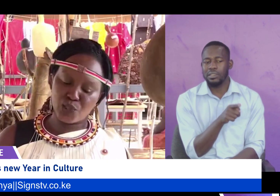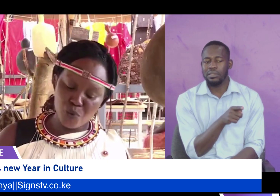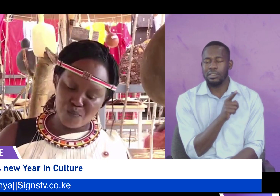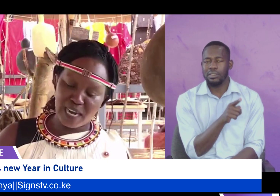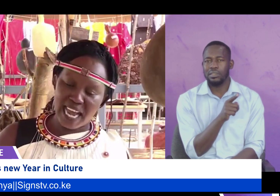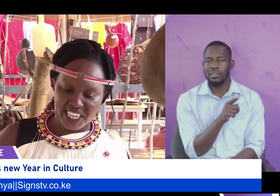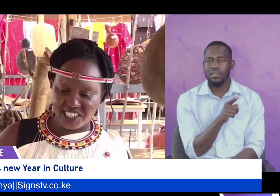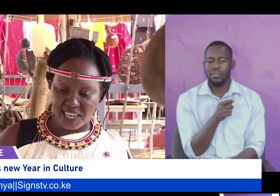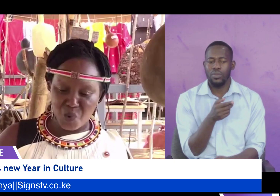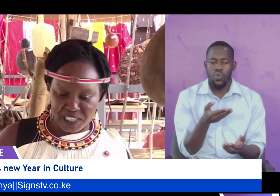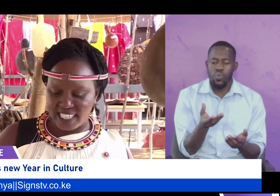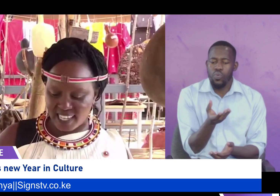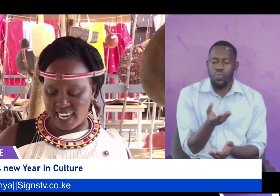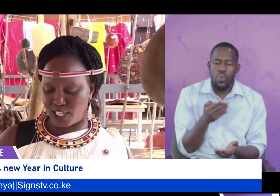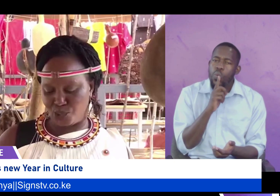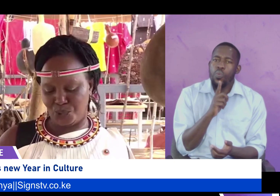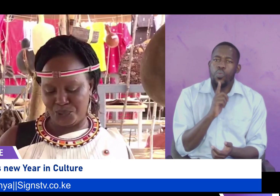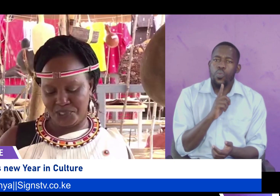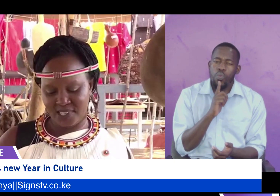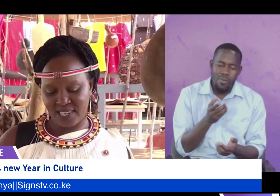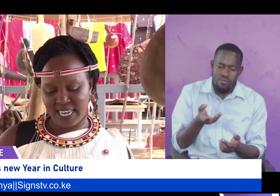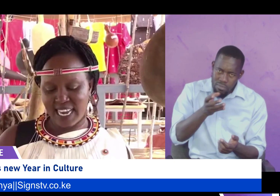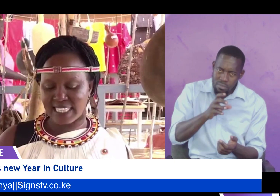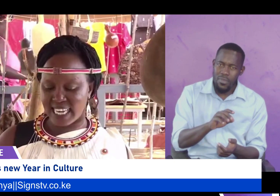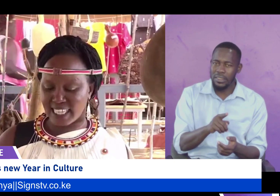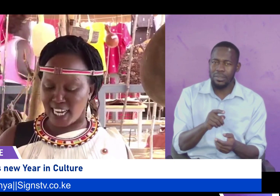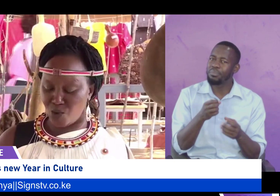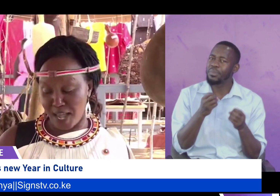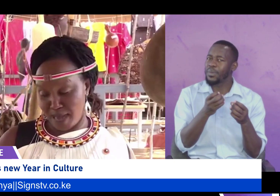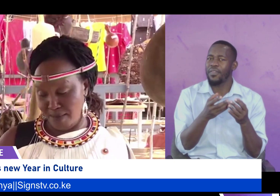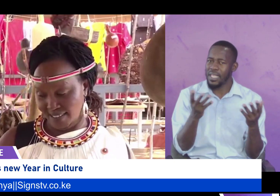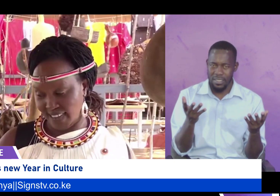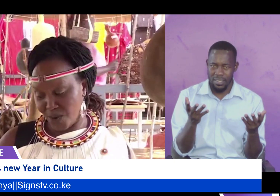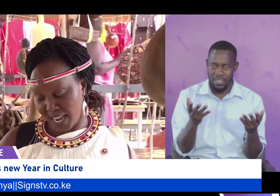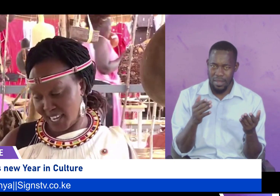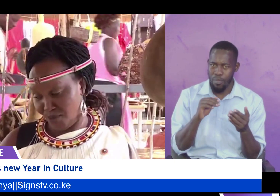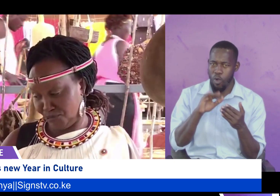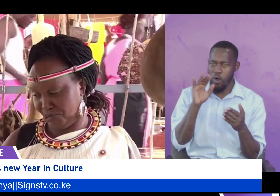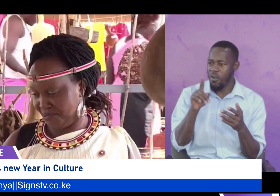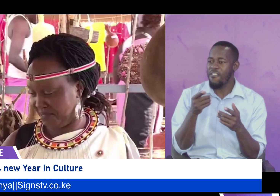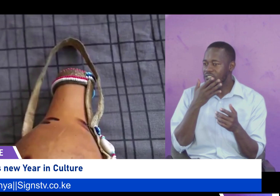soup, lunch, uji, kila kitu. Na sana ilikuwa ya baba, haikuwa ya kila mtu.